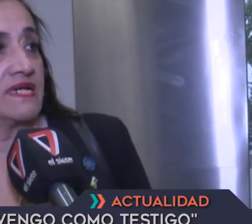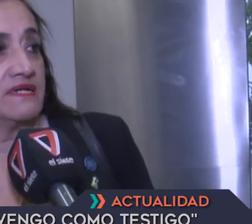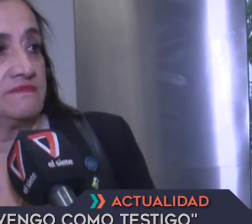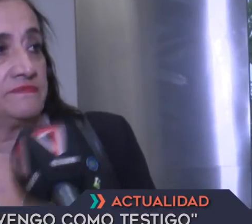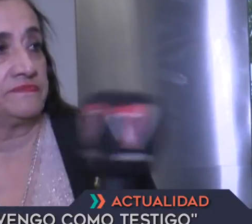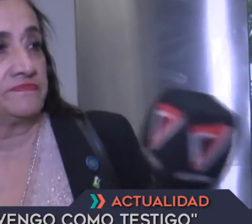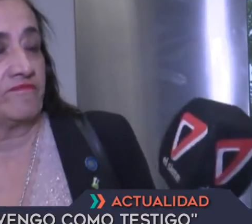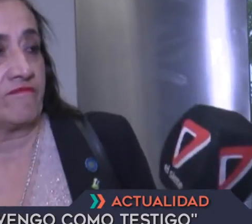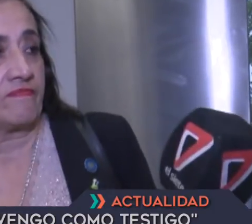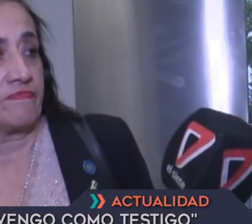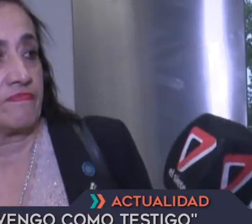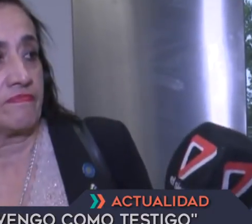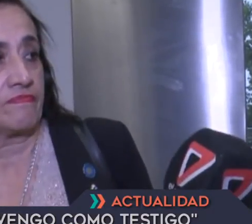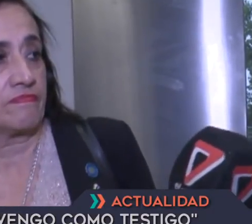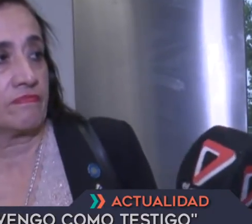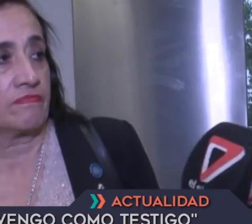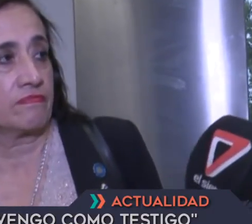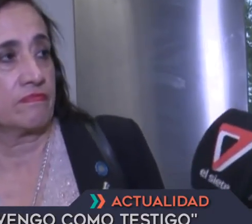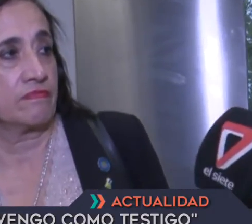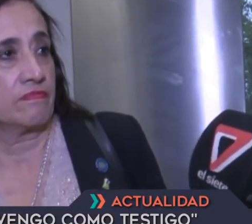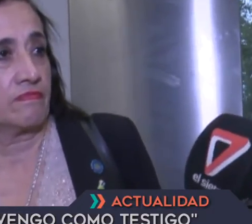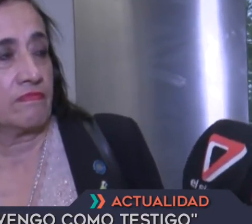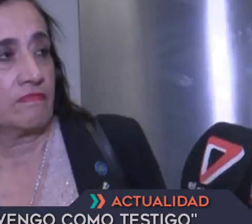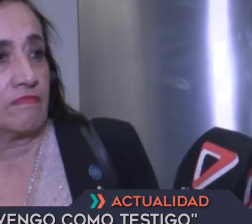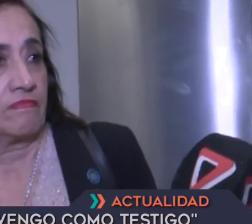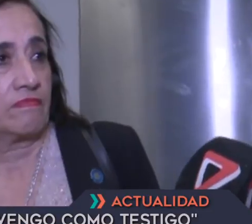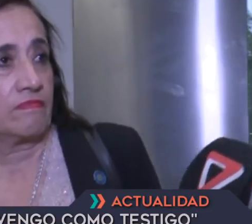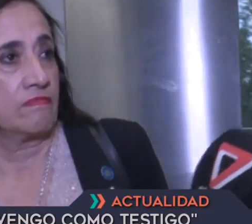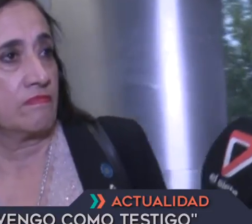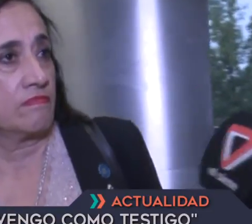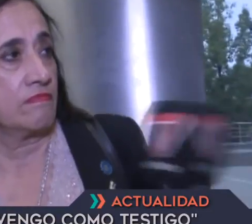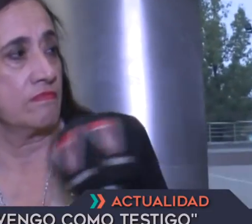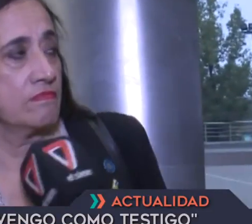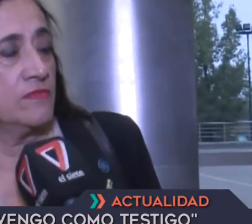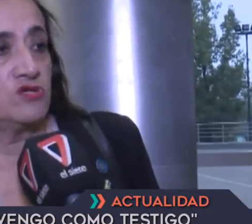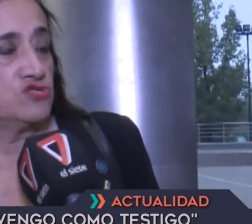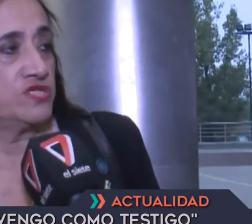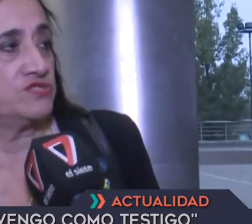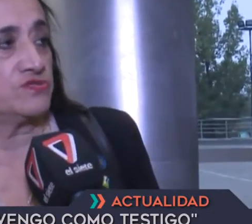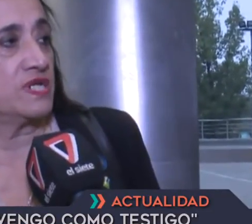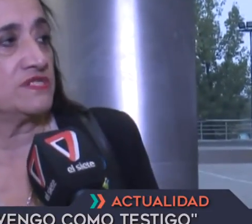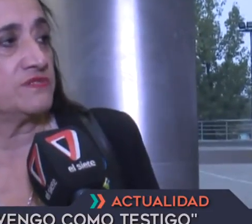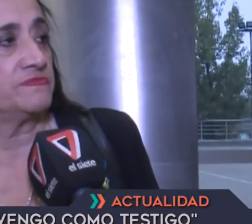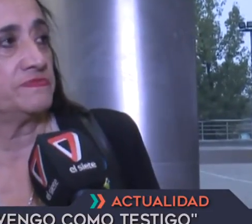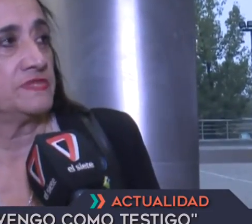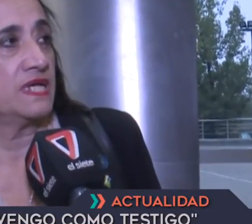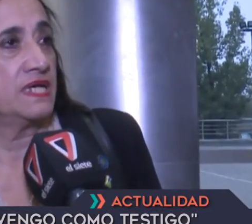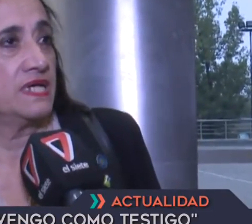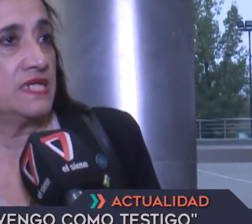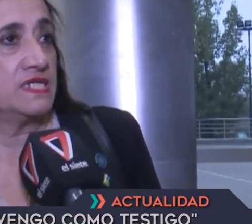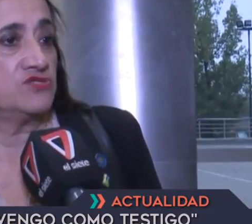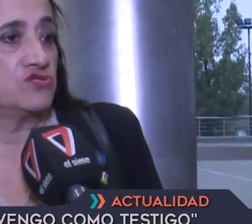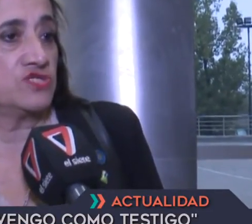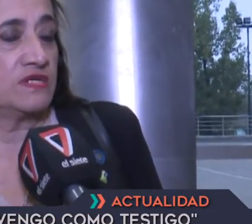va a encargar. ¿Desde el municipio ustedes dicen que Salgado se enriqueció con la playa de La Salada? No, yo no he dicho nunca eso.